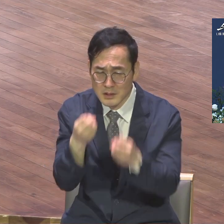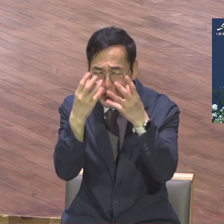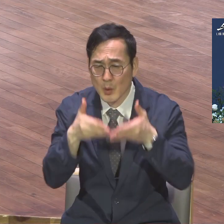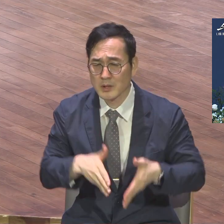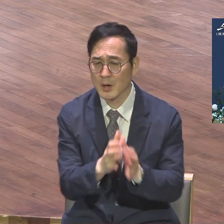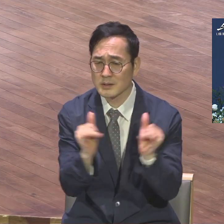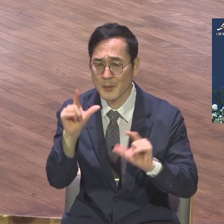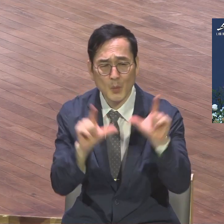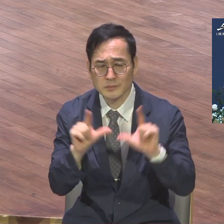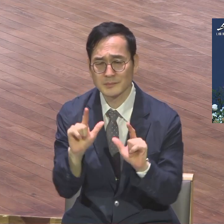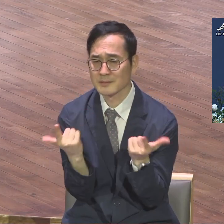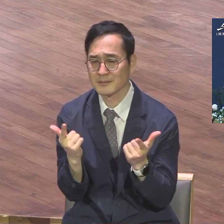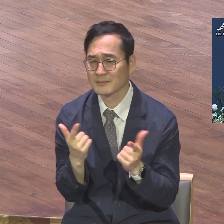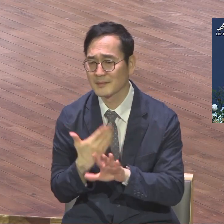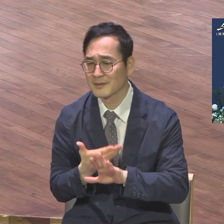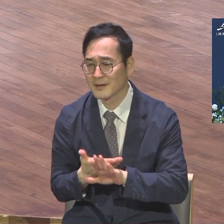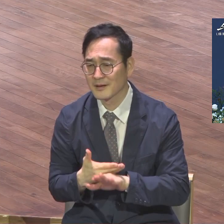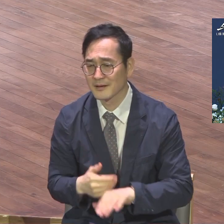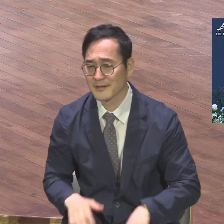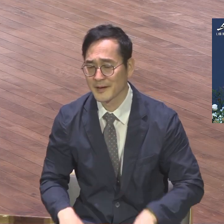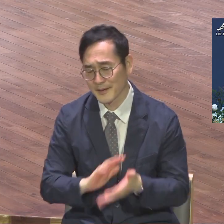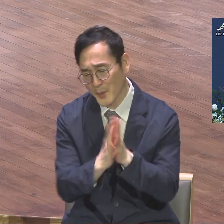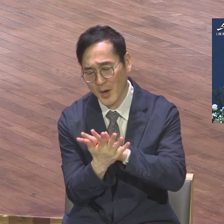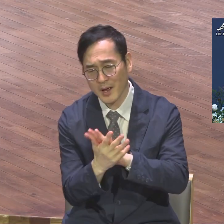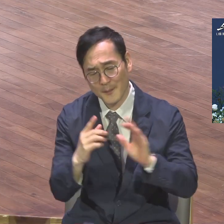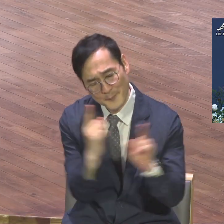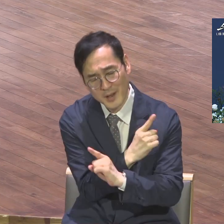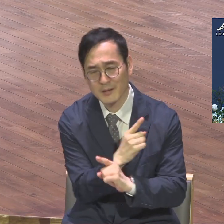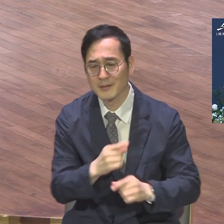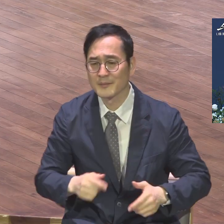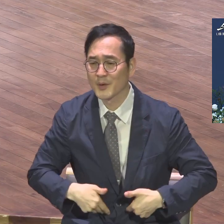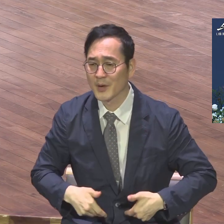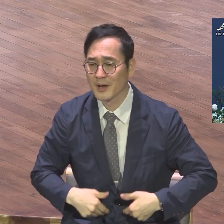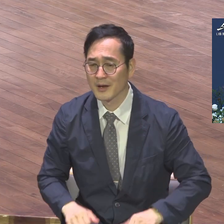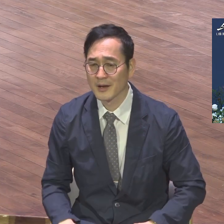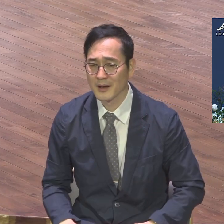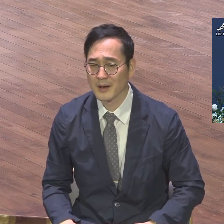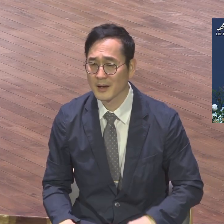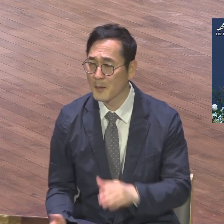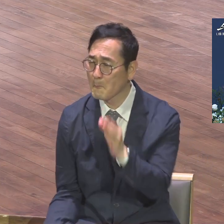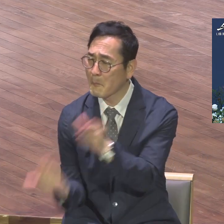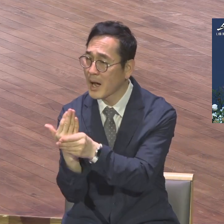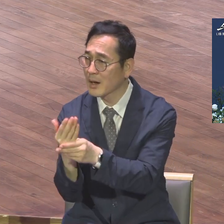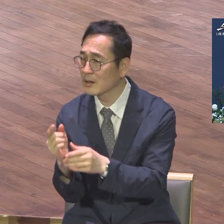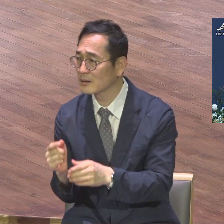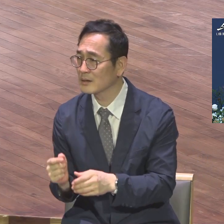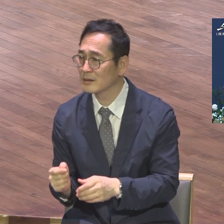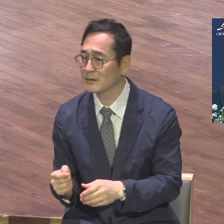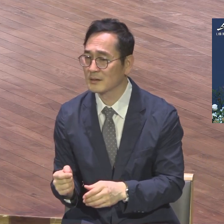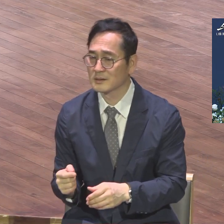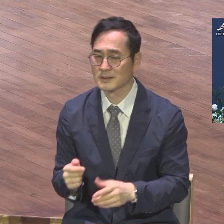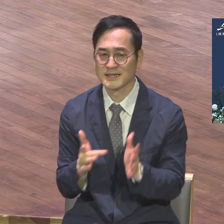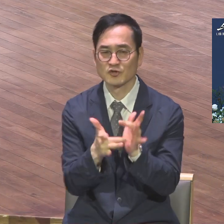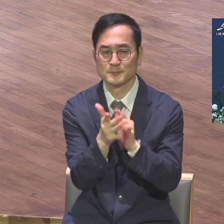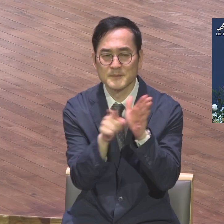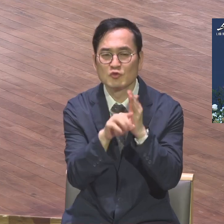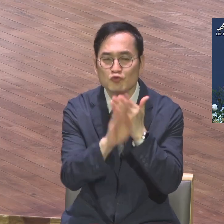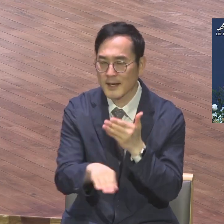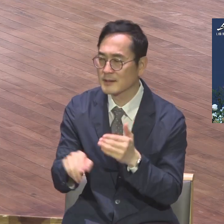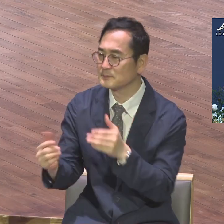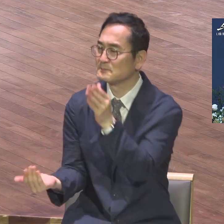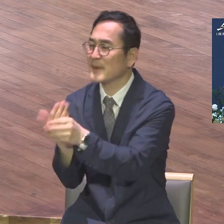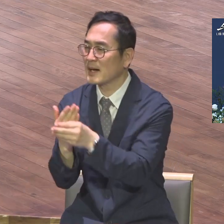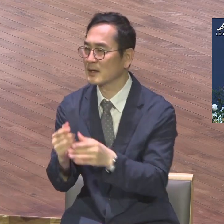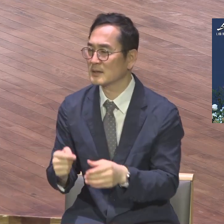자냐고요. 옛날 습관은 달라져야 돼. 옛날 방법하고 달라야죠. 문제 사건을 대처하는 방법이 달라야죠. 맞습니까?